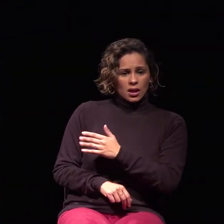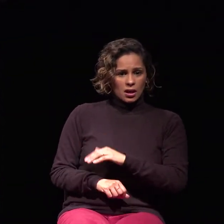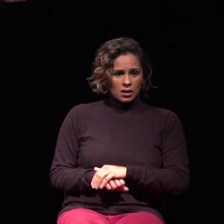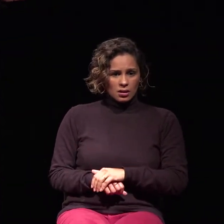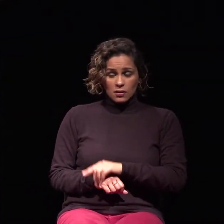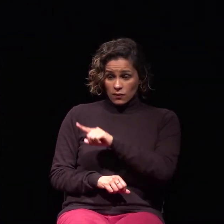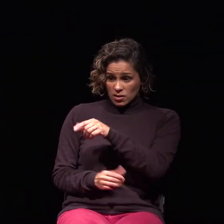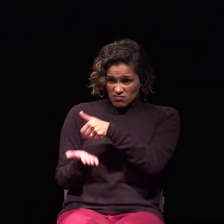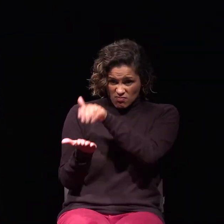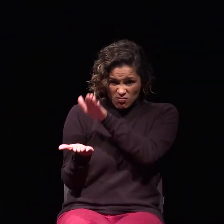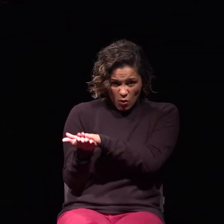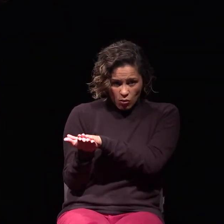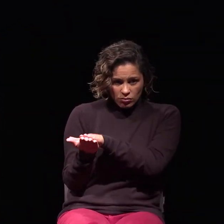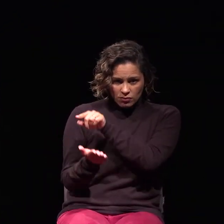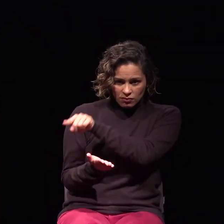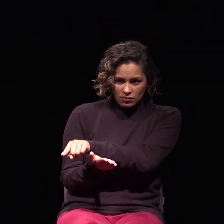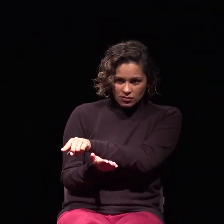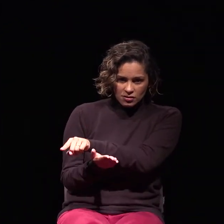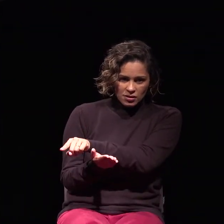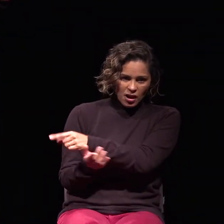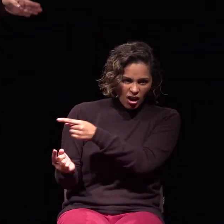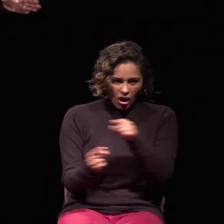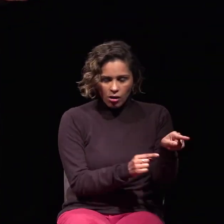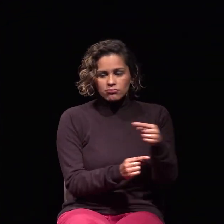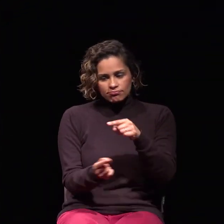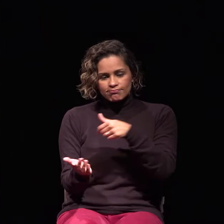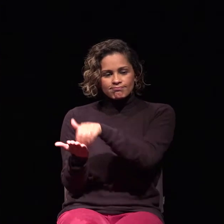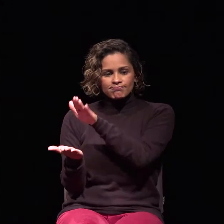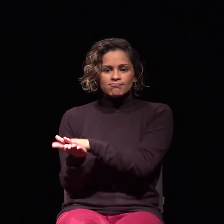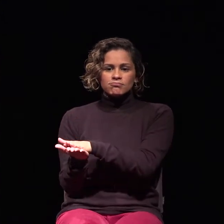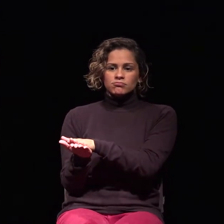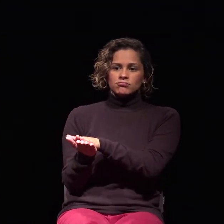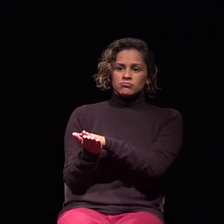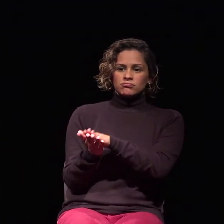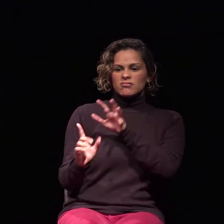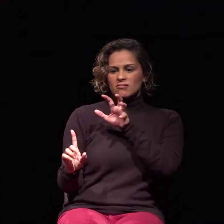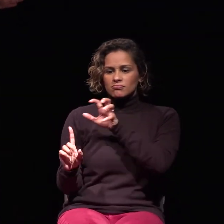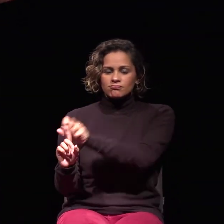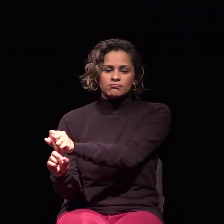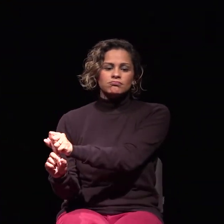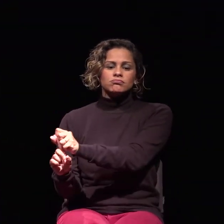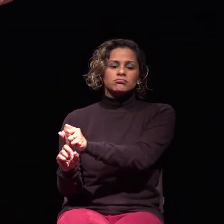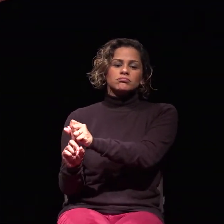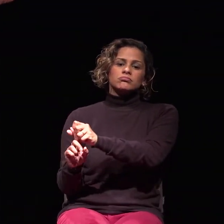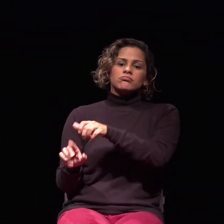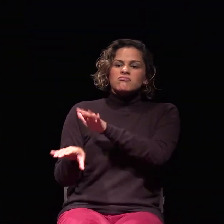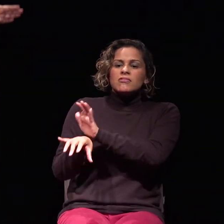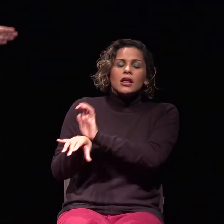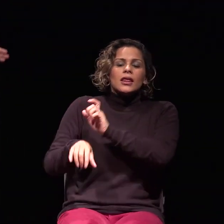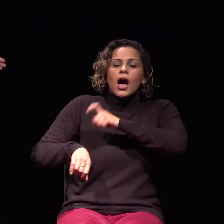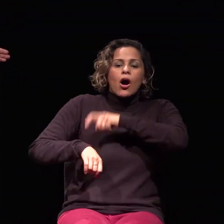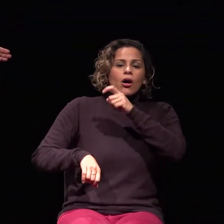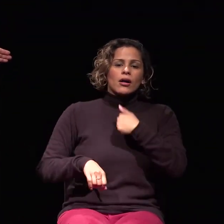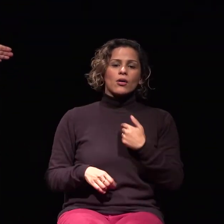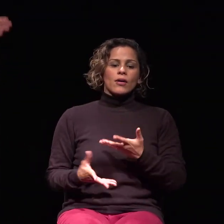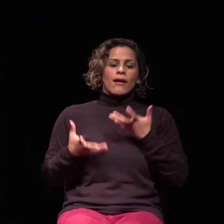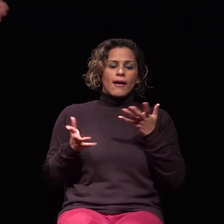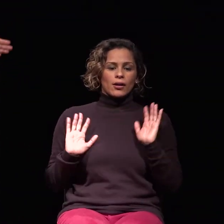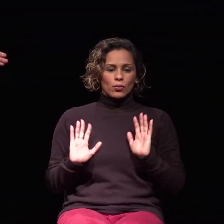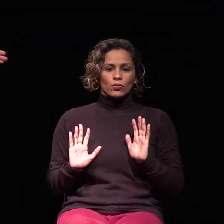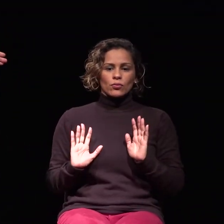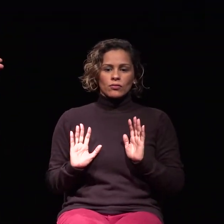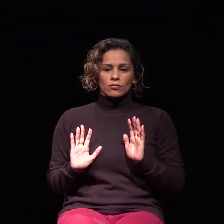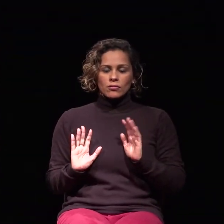se rebelado, eu te submeto, eu possuo o seu corpo, como e quando eu quero. Eu venci, você é minha, o